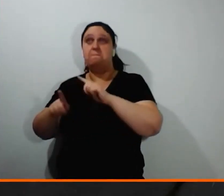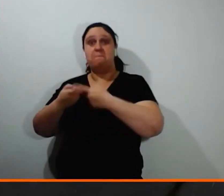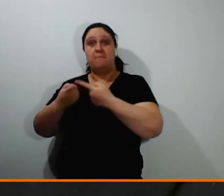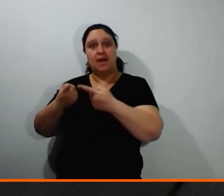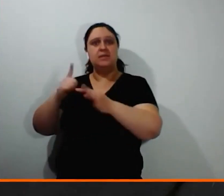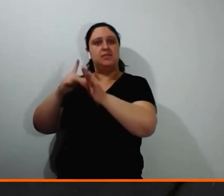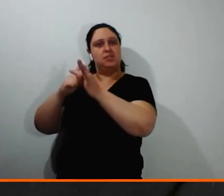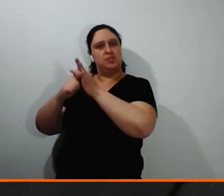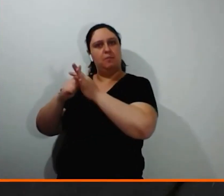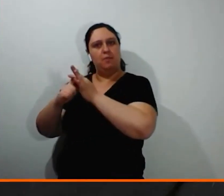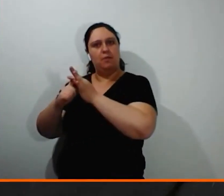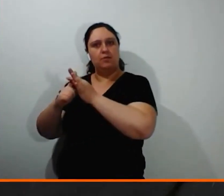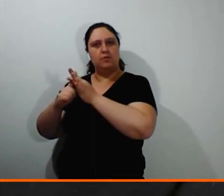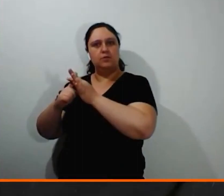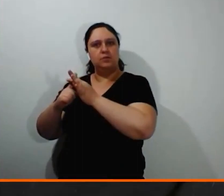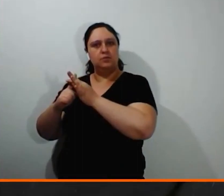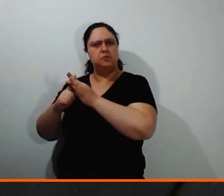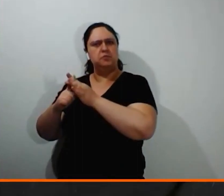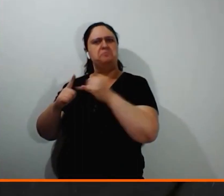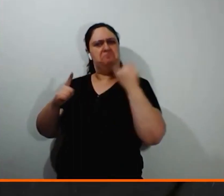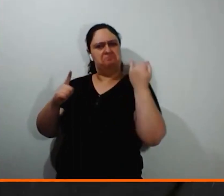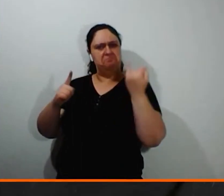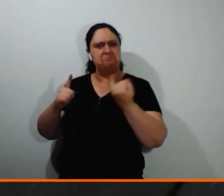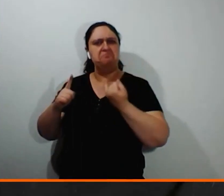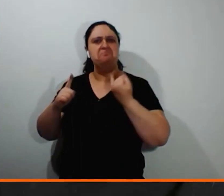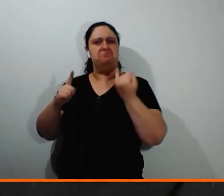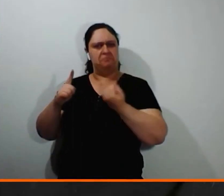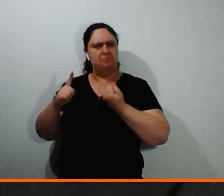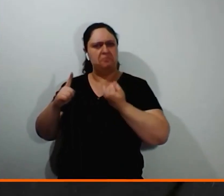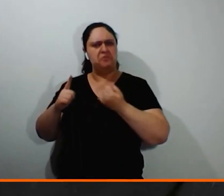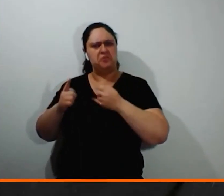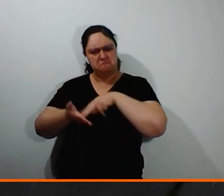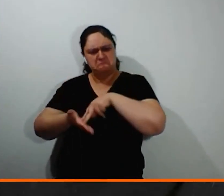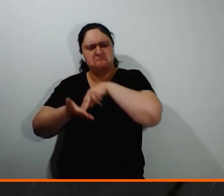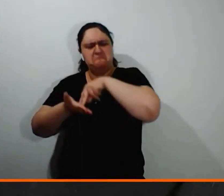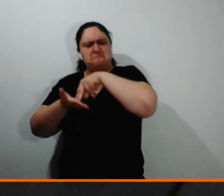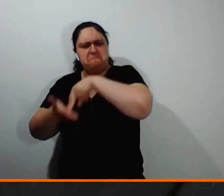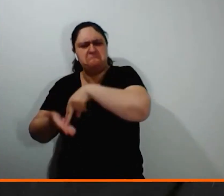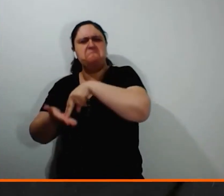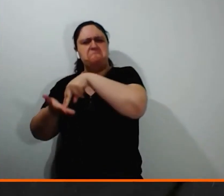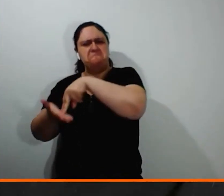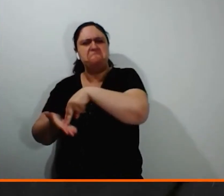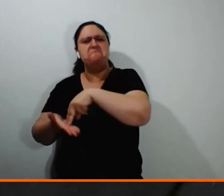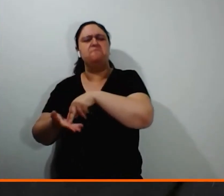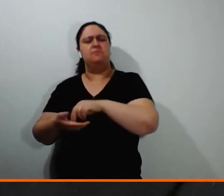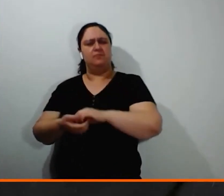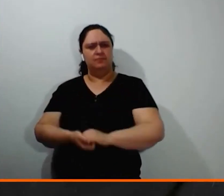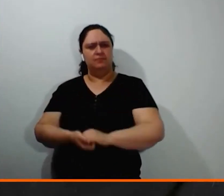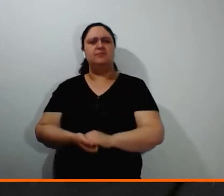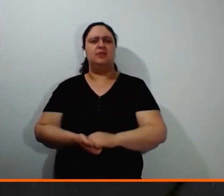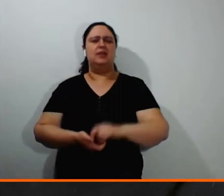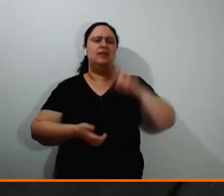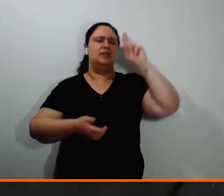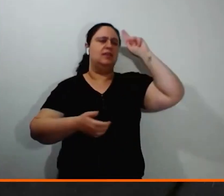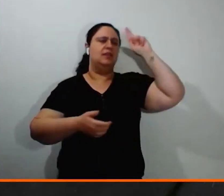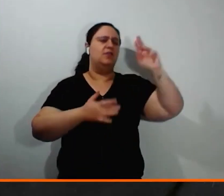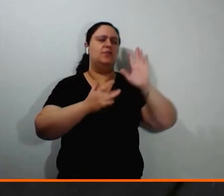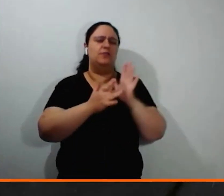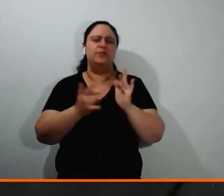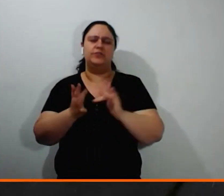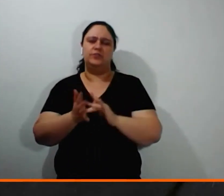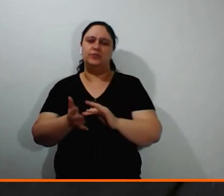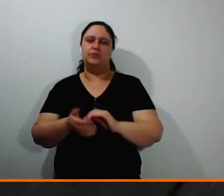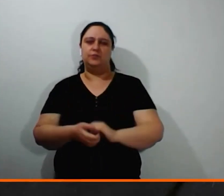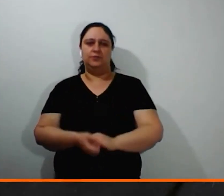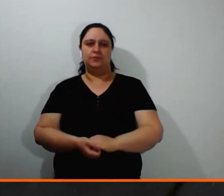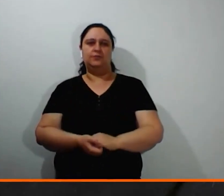Aleluia! Mas Timóteo estava lá firme, né? Senhor Jesus. Então,